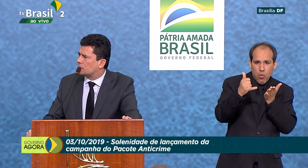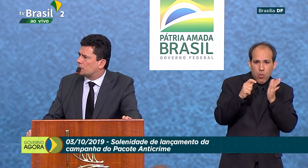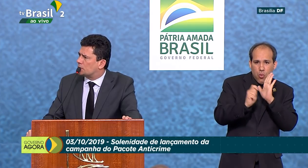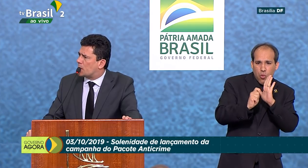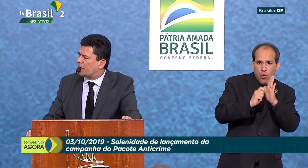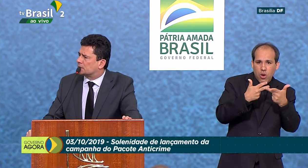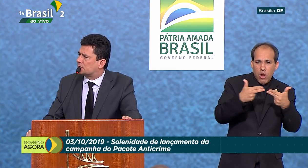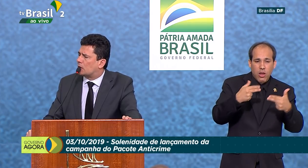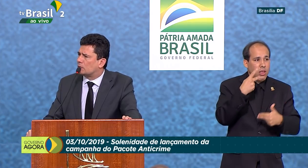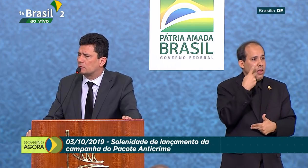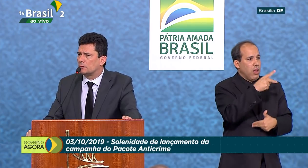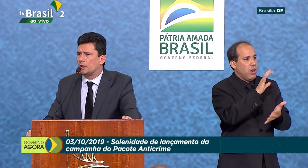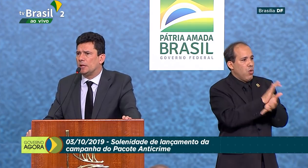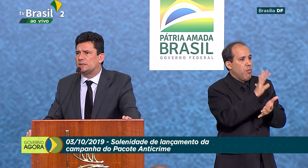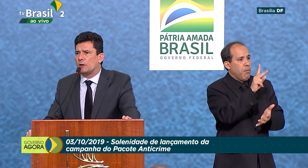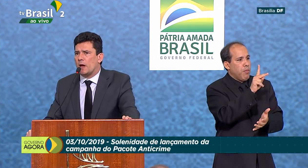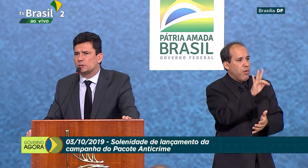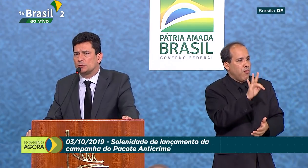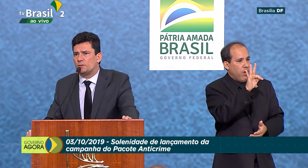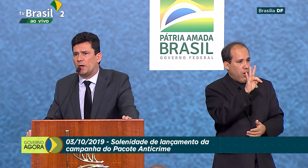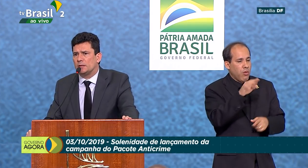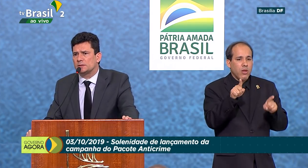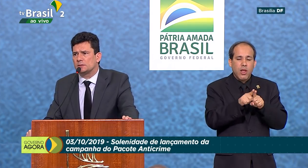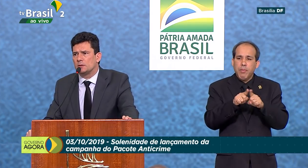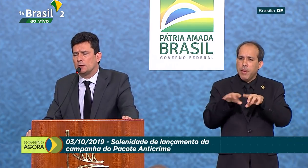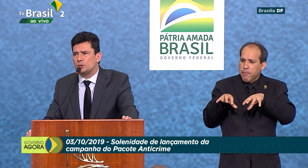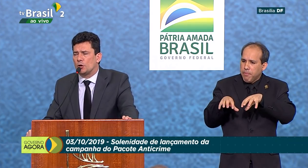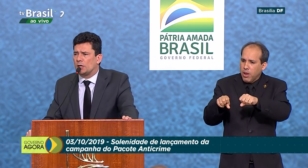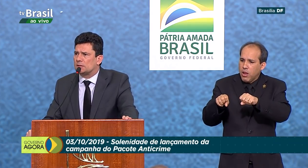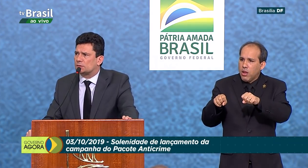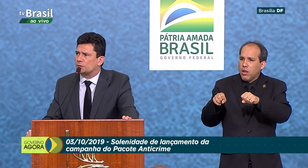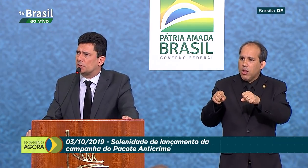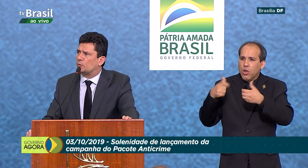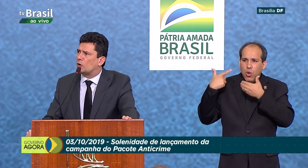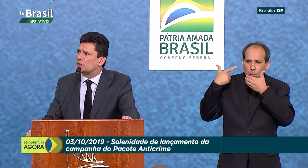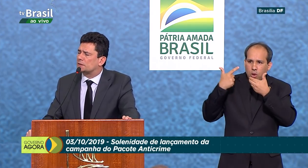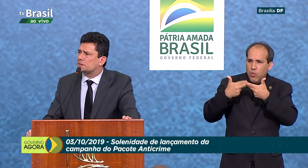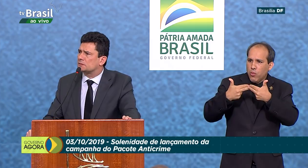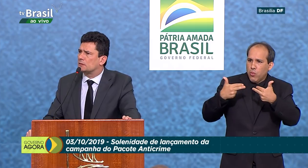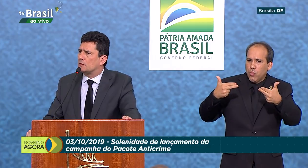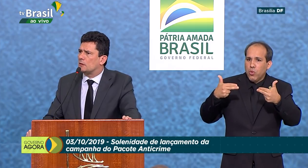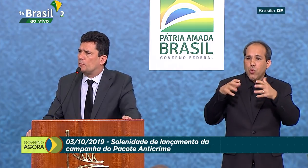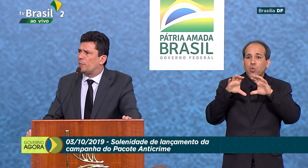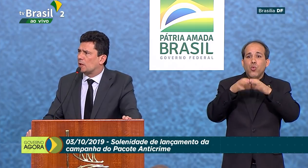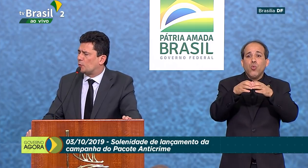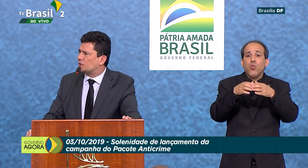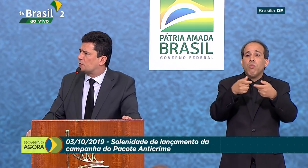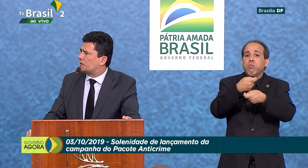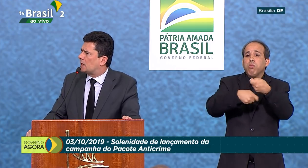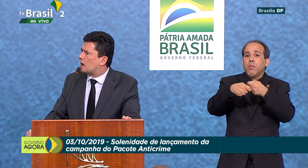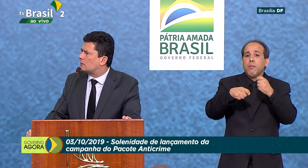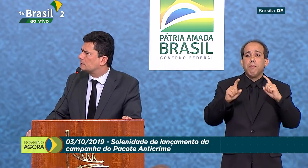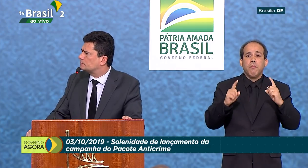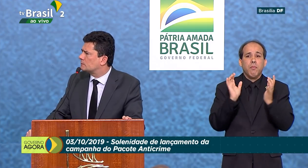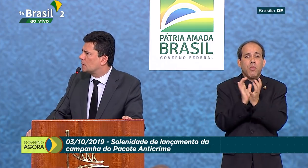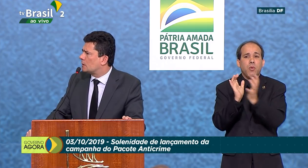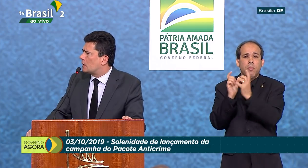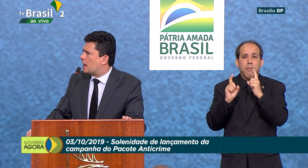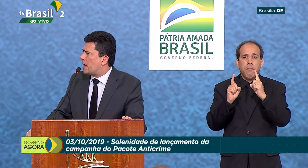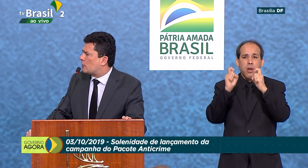recordes de apreensão e sequestros de bens de organizações criminosas pela Polícia